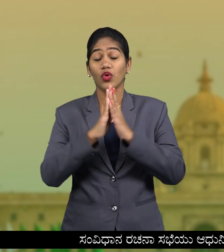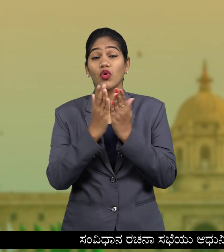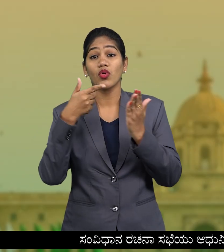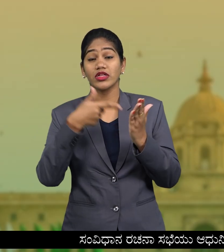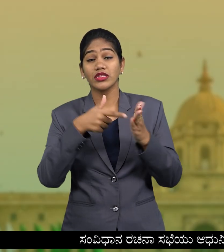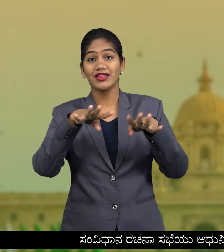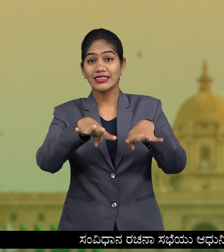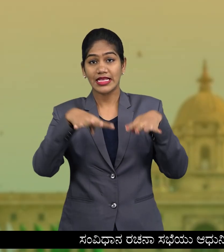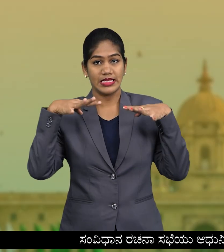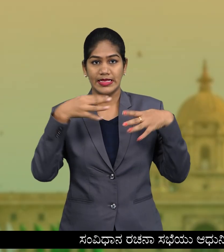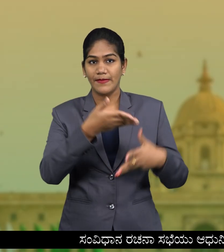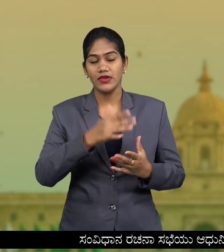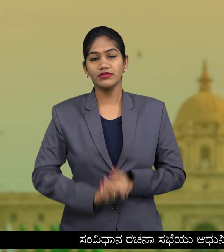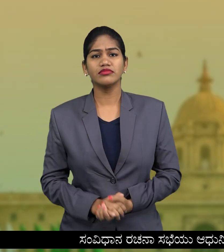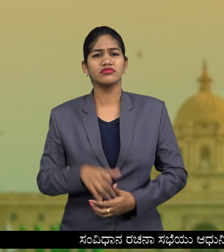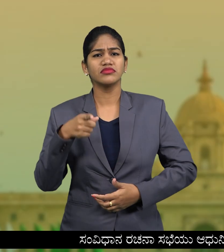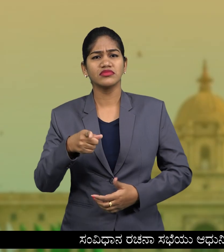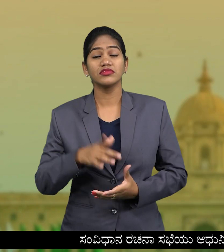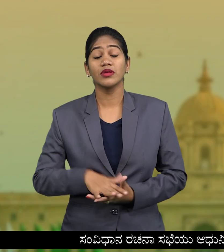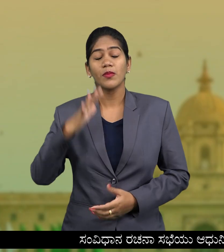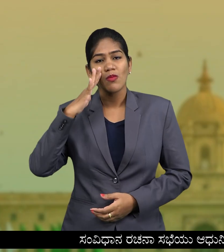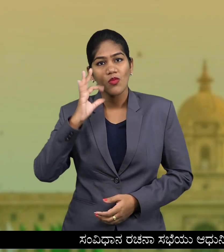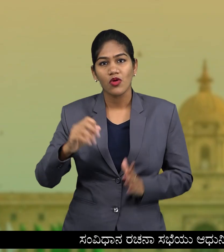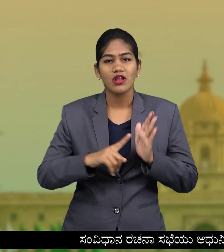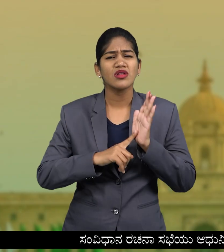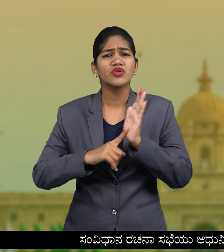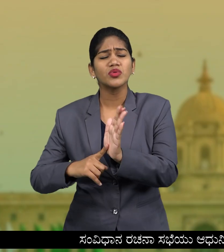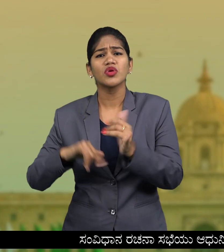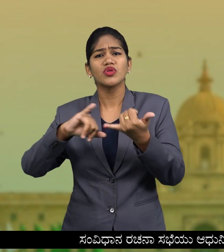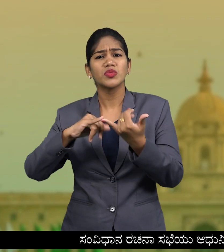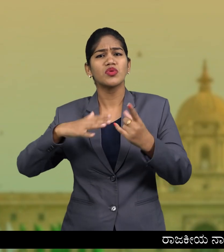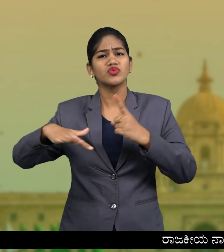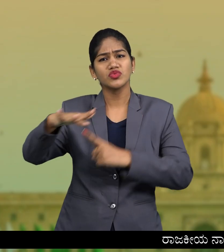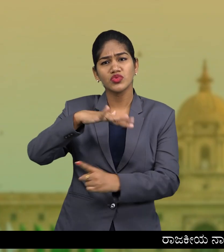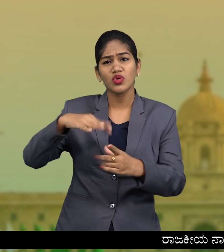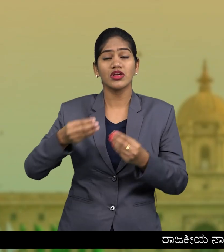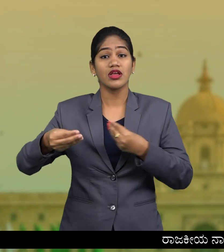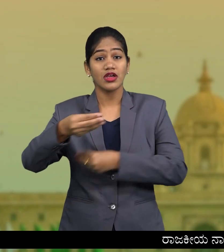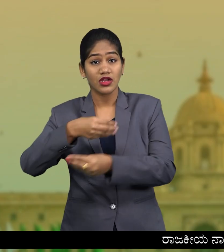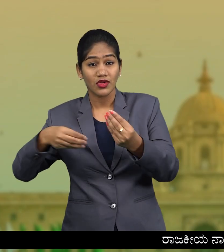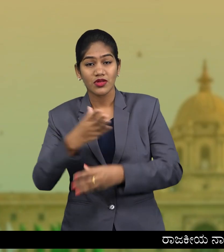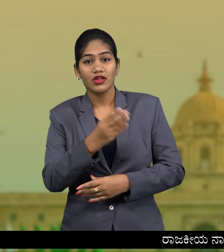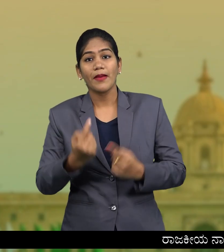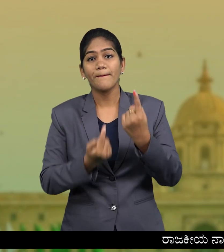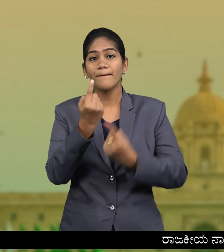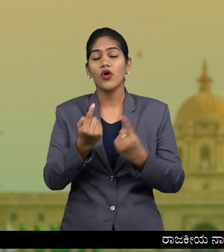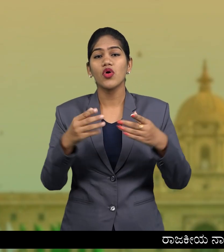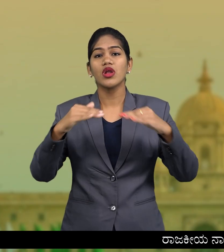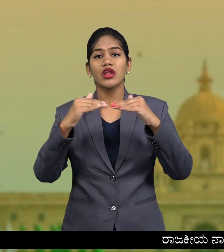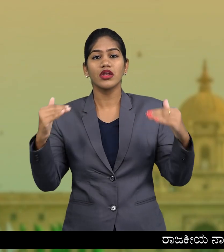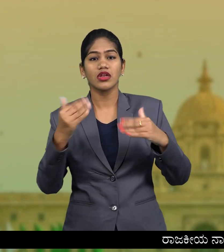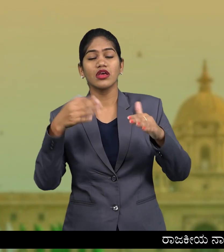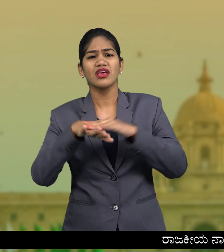ಸಂವಿಧಾನ ರಚನಾ ಸಭೆಯು ಆಧುನಿಕ ಭಾರತದಲ್ಲಿ ಸಾಮಾಜಿಕ, ಆರ್ಥಿಕ ಮತ್ತು ರಾಜಕೀಯ ನ್ಯಾಯಕ್ಕೆ